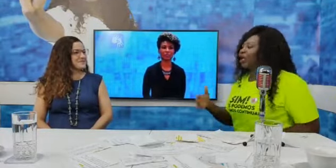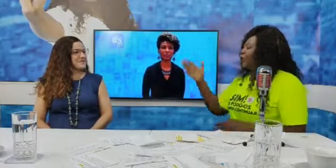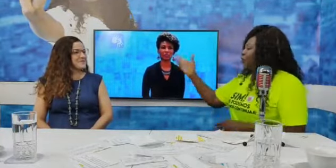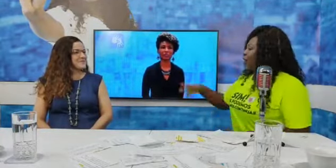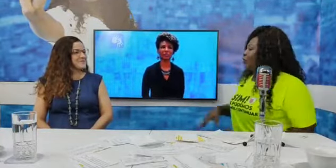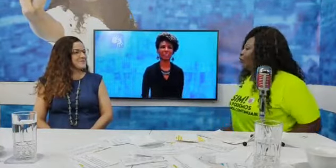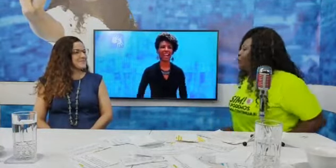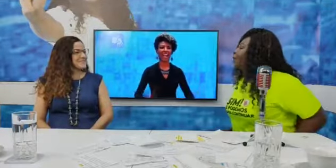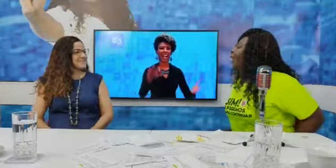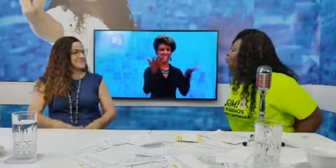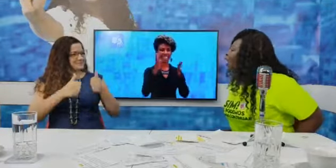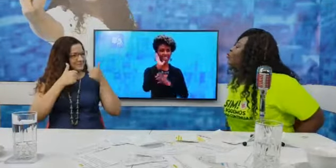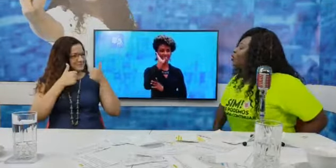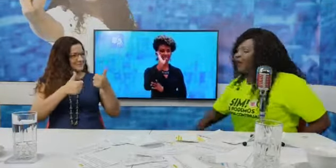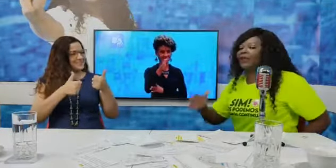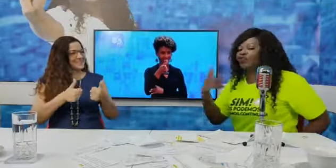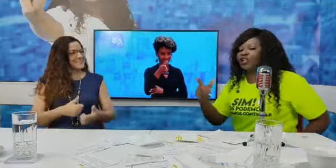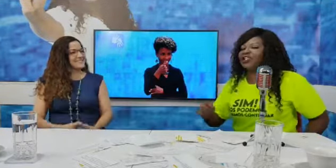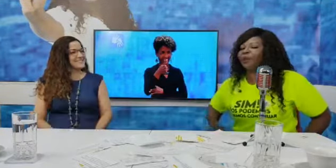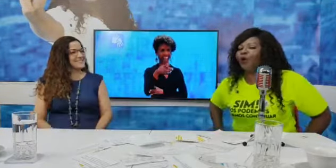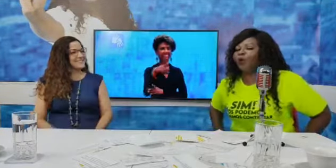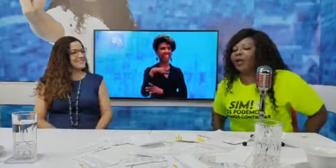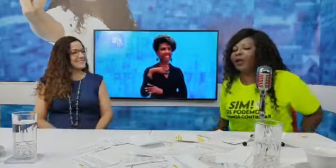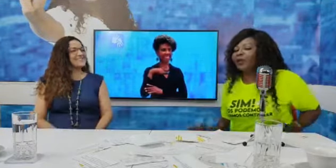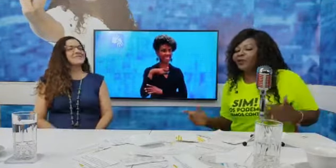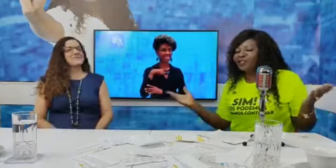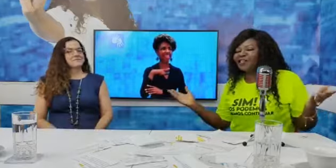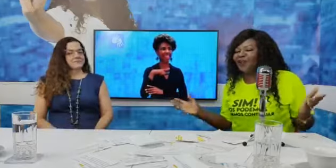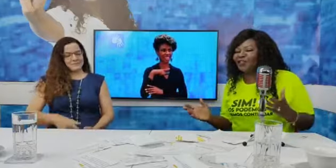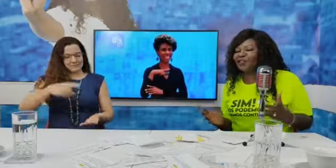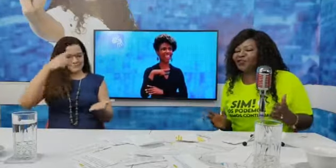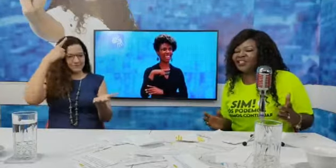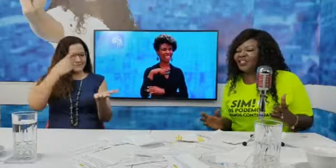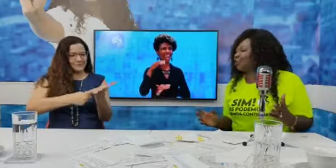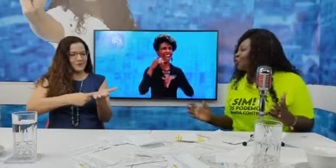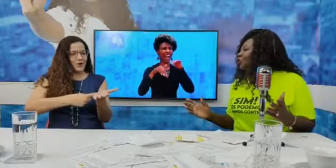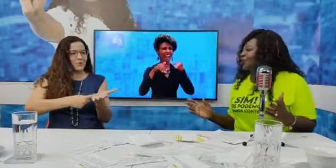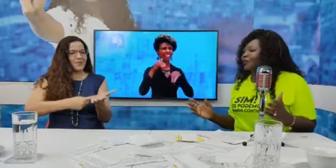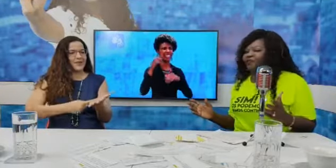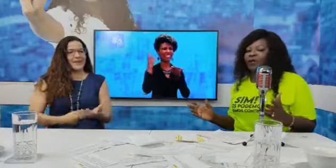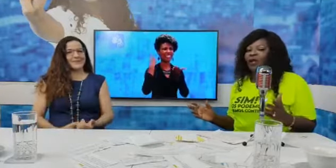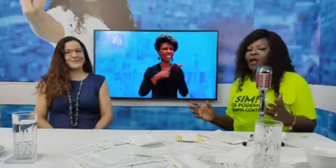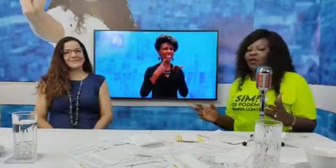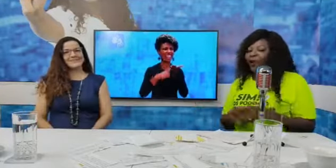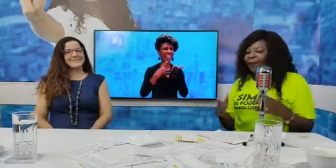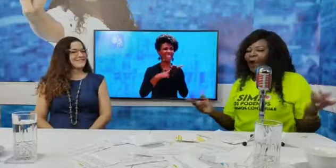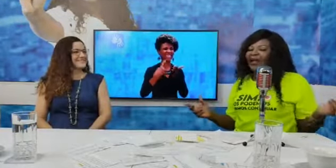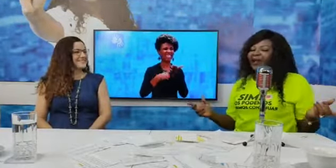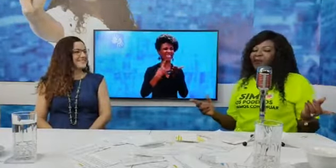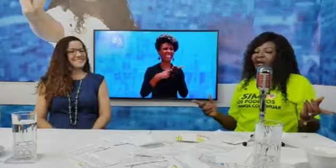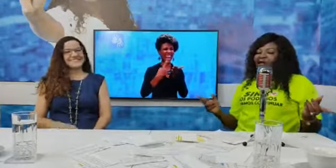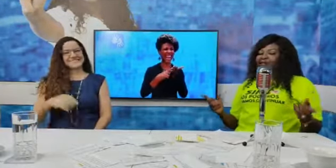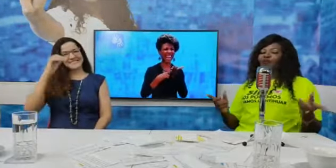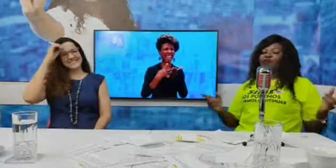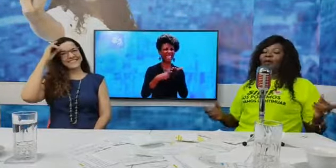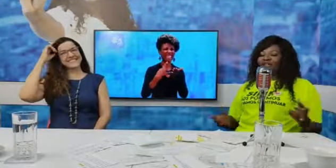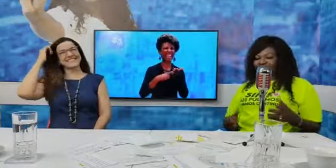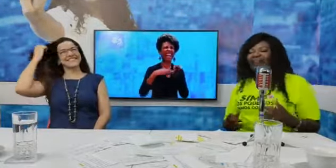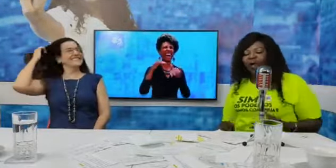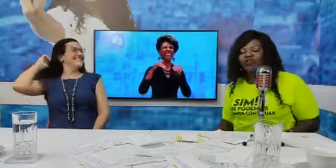Eu quero já deixar aqui com você pautado que vai ter audiência pública. Nós precisamos discutir isso. Não é programa,